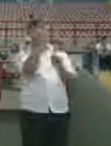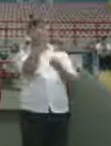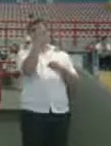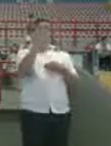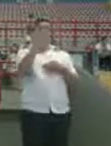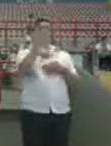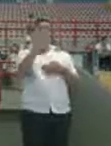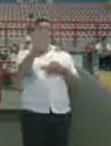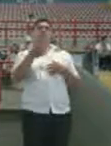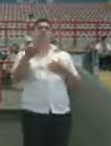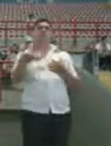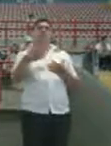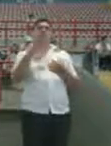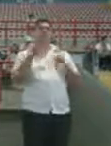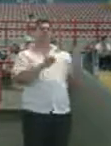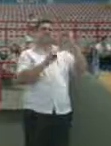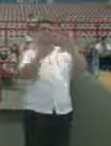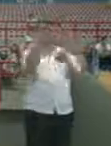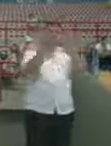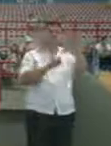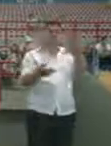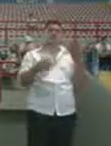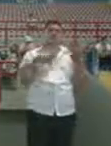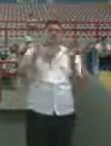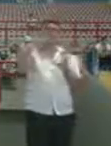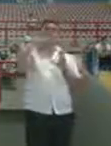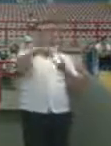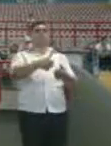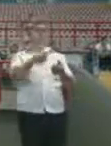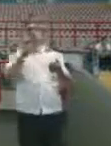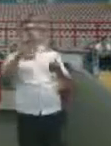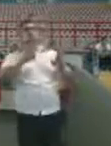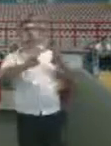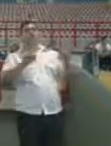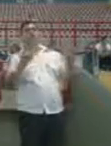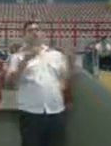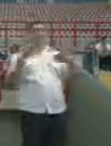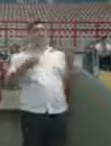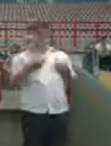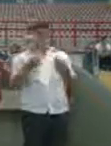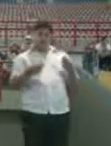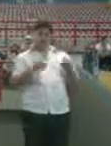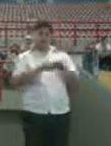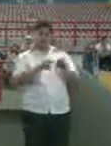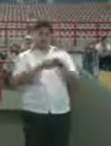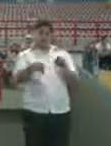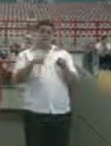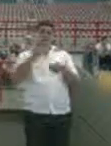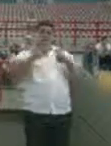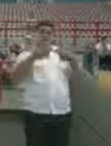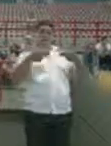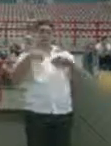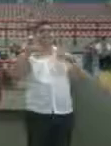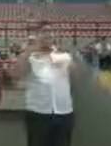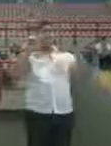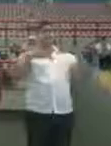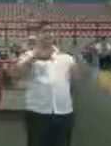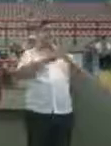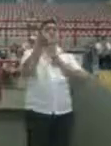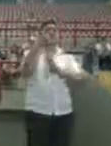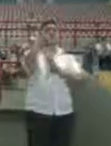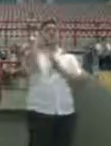revoluções industriais, que a gente falou agora. O mundo passou a ser diferente na utilização dos recursos naturais a partir da primeira